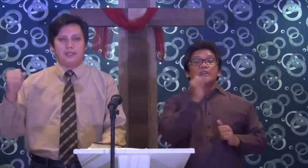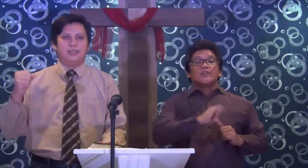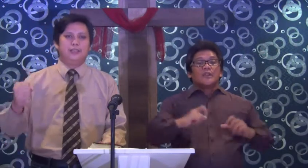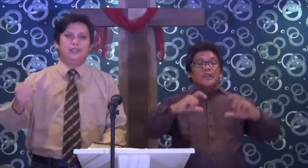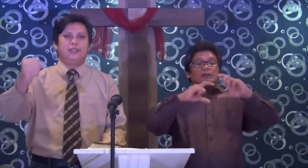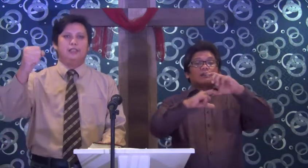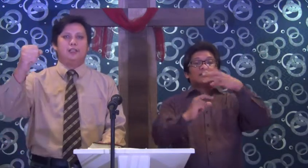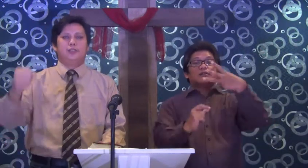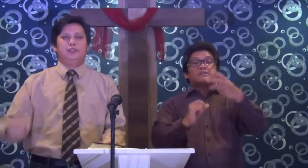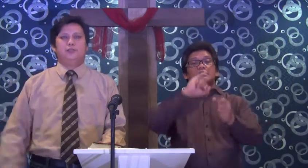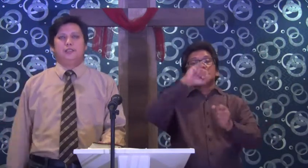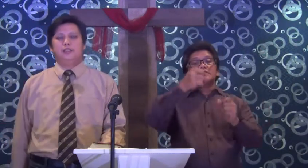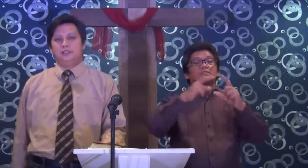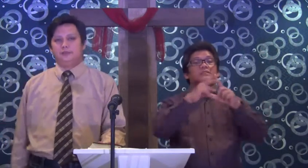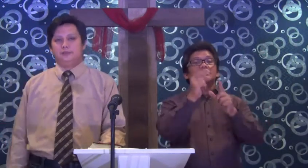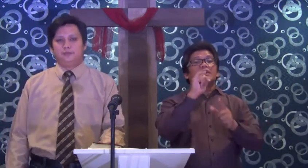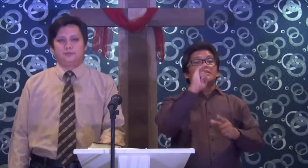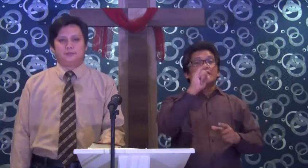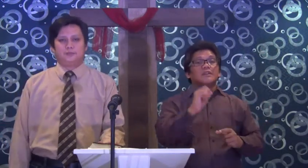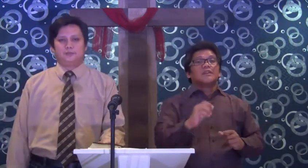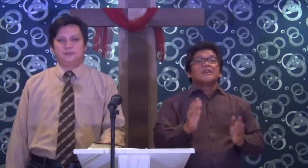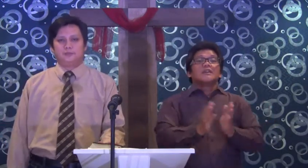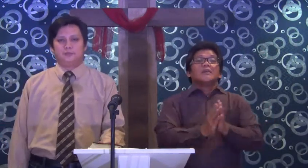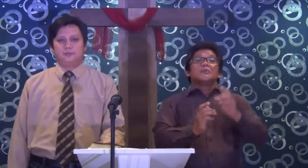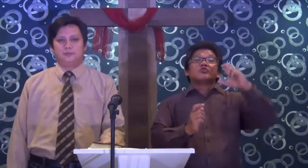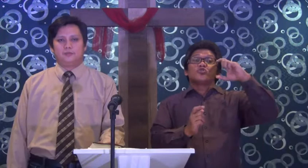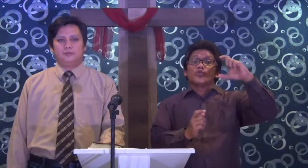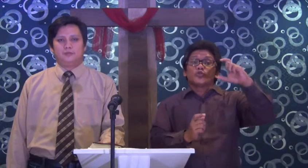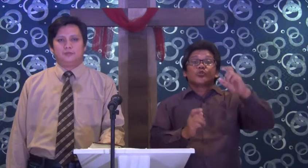Dan meneladani dia di dalam kehidupan kita.